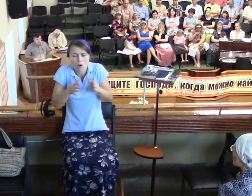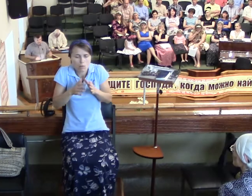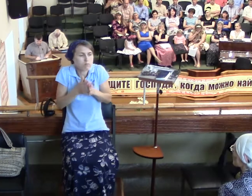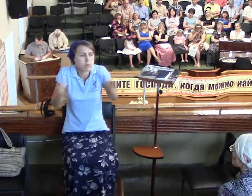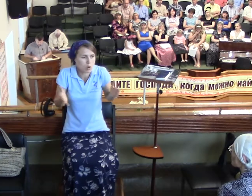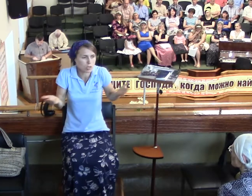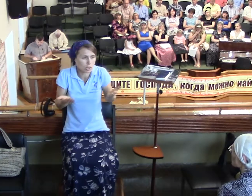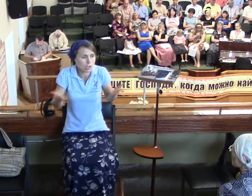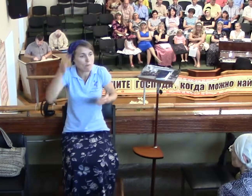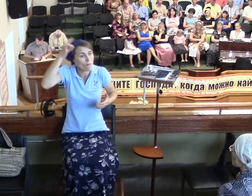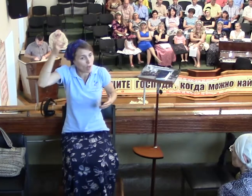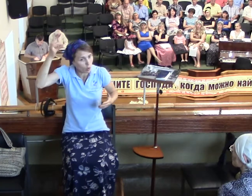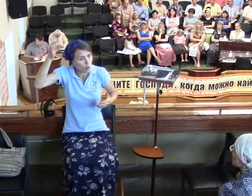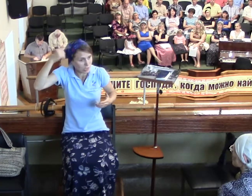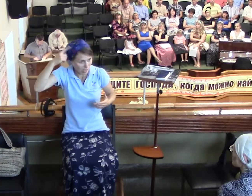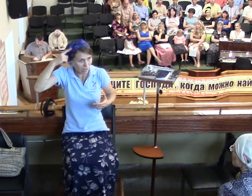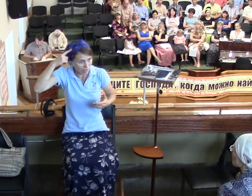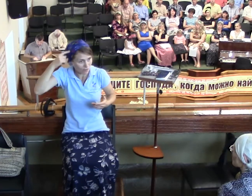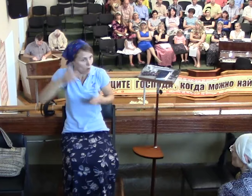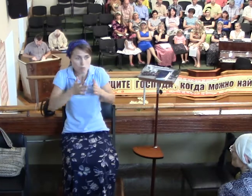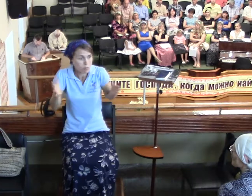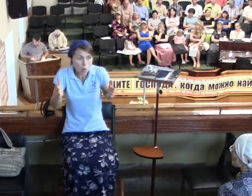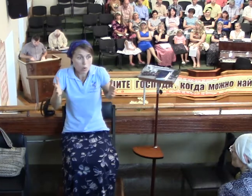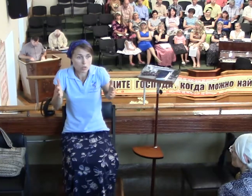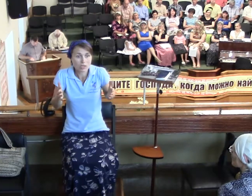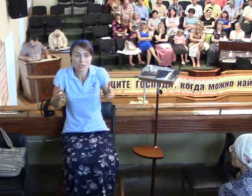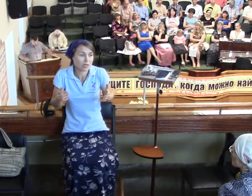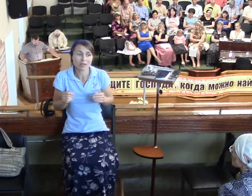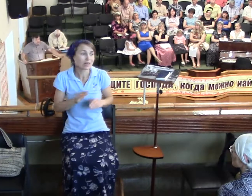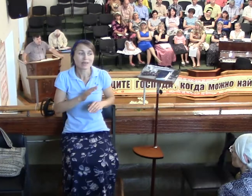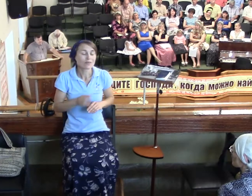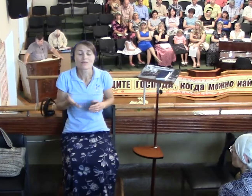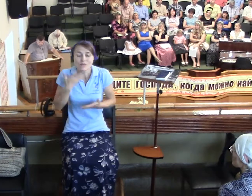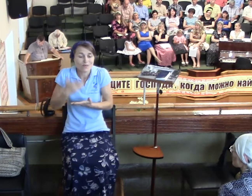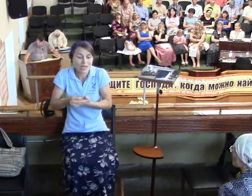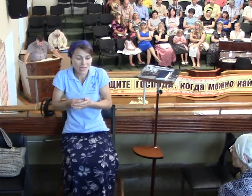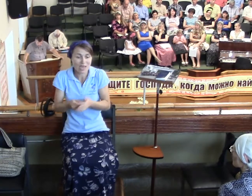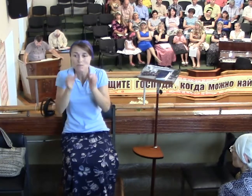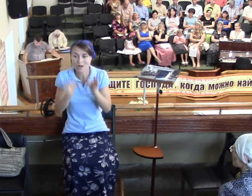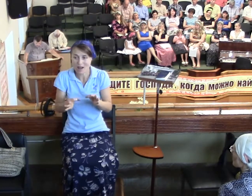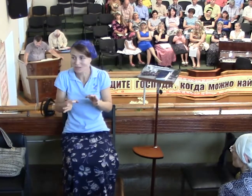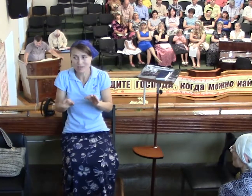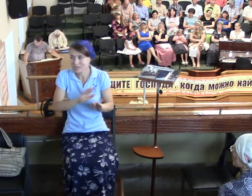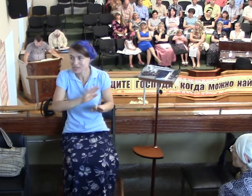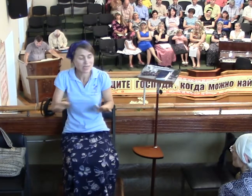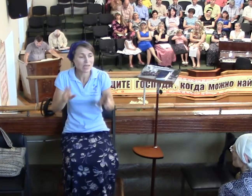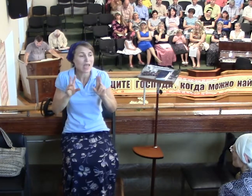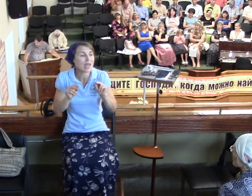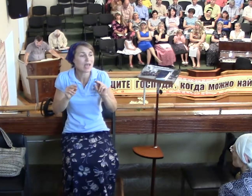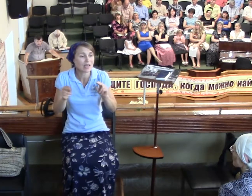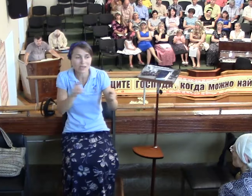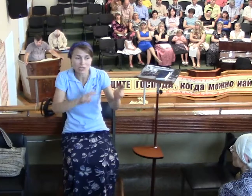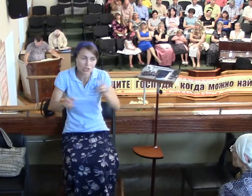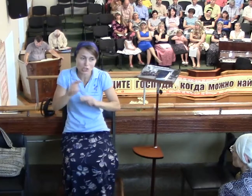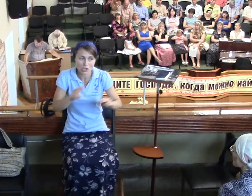своей праведности не ищите покоя для своей души. Братья и сестры, и дальше Давид говорит о том, что Бог дает,